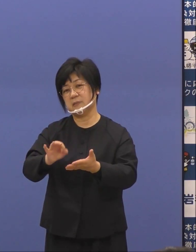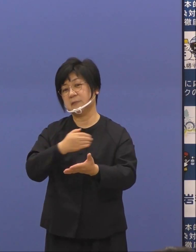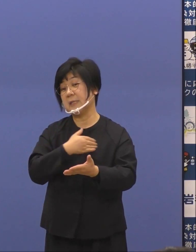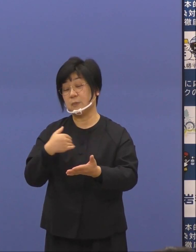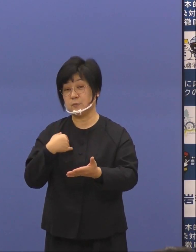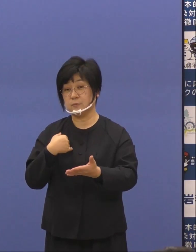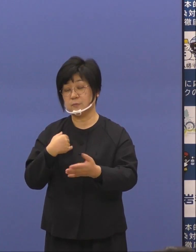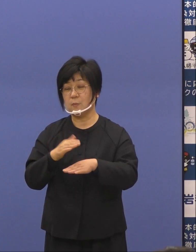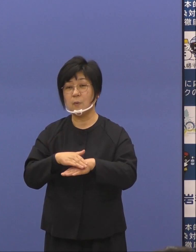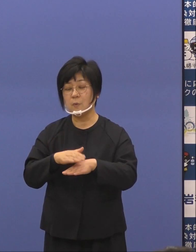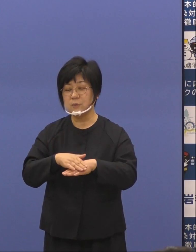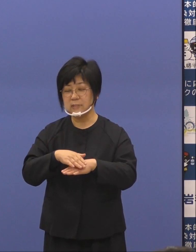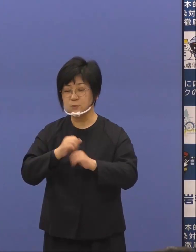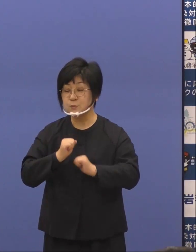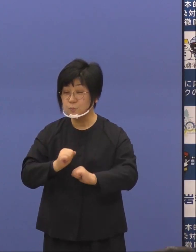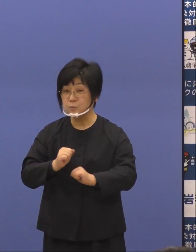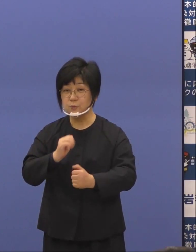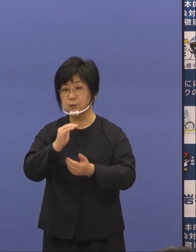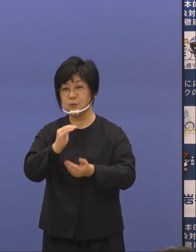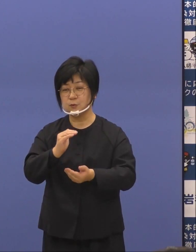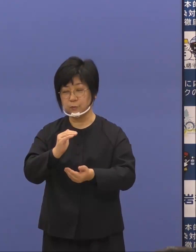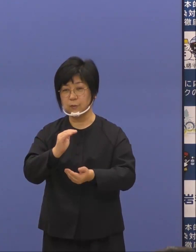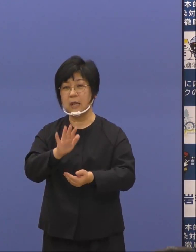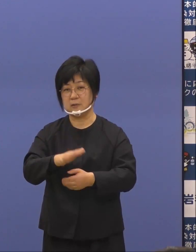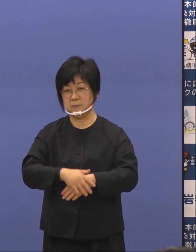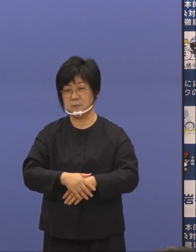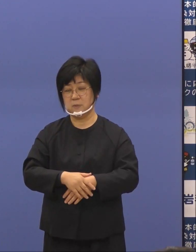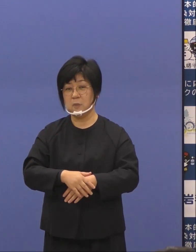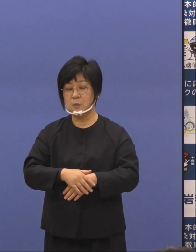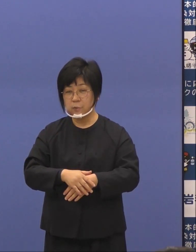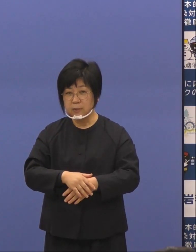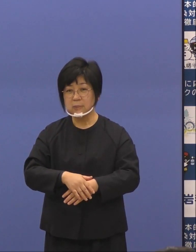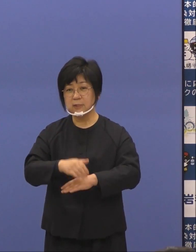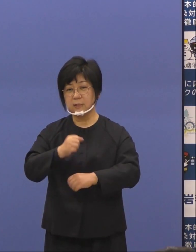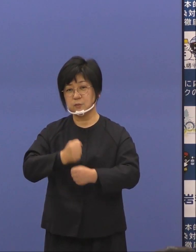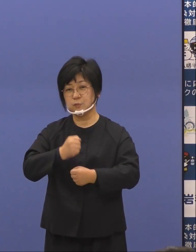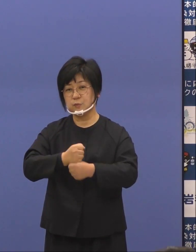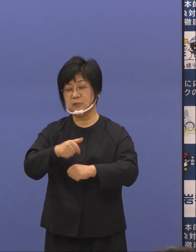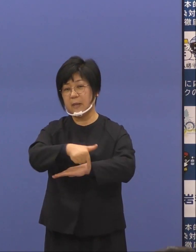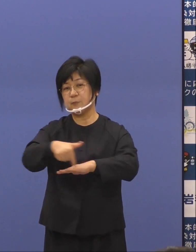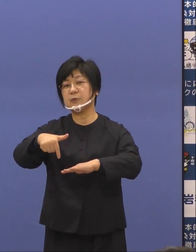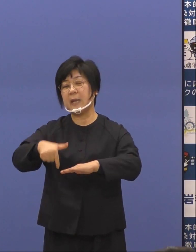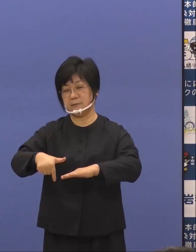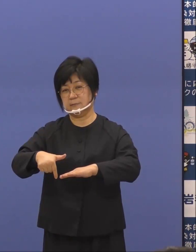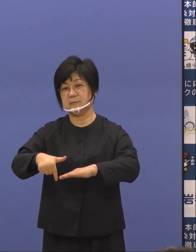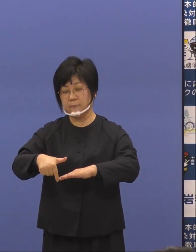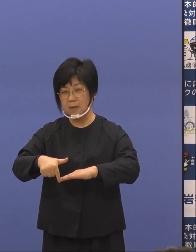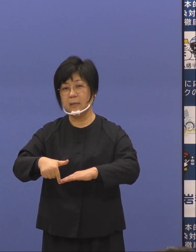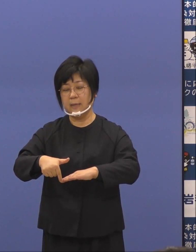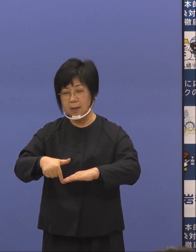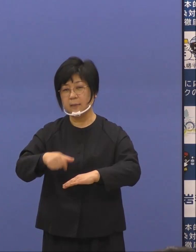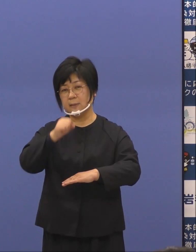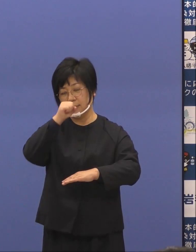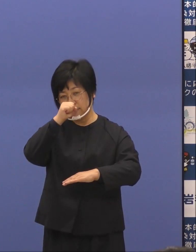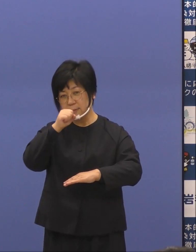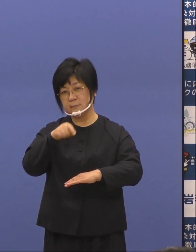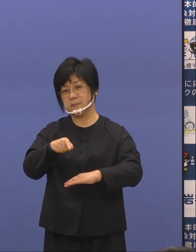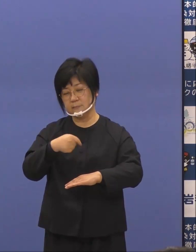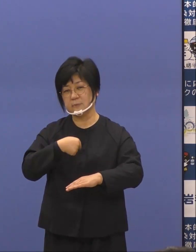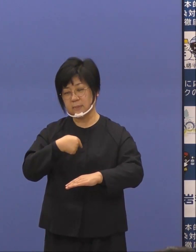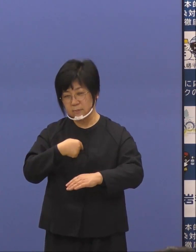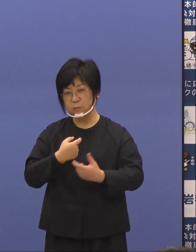視点がまずあるんですけれども、そうやってできてきたものはかなり我が意を得たりというところがありまして